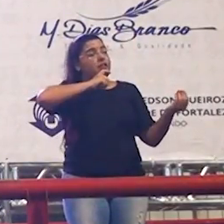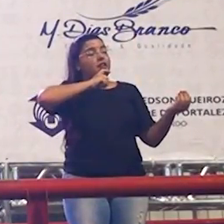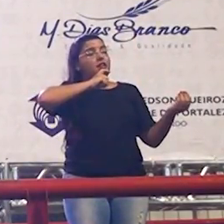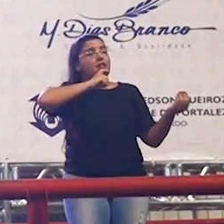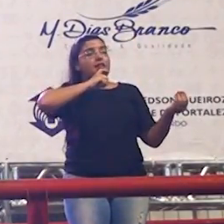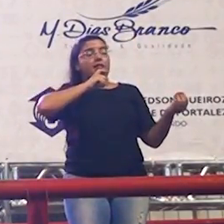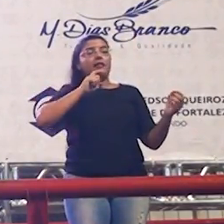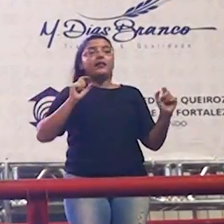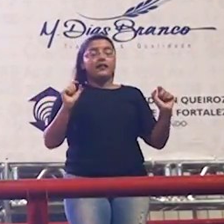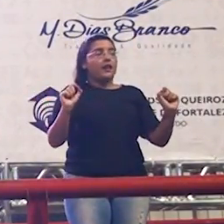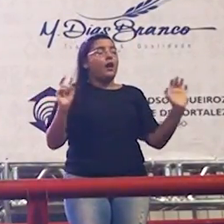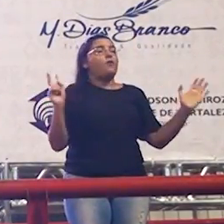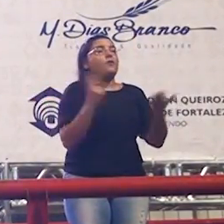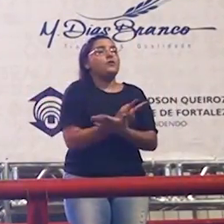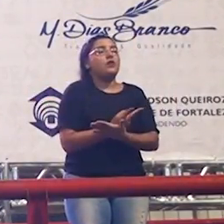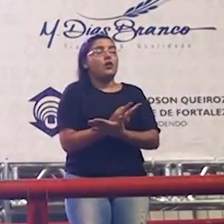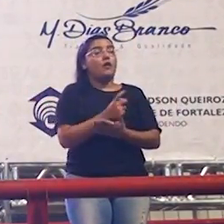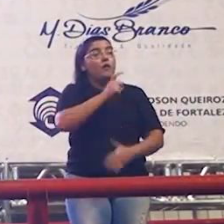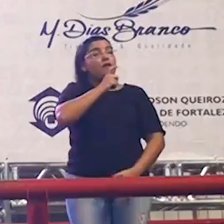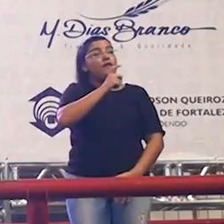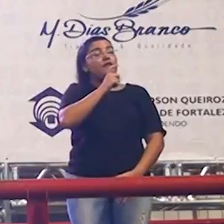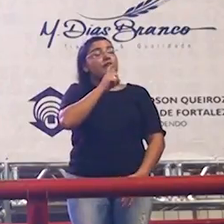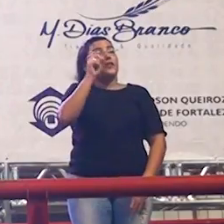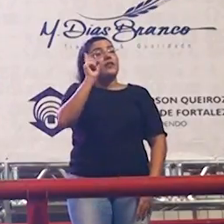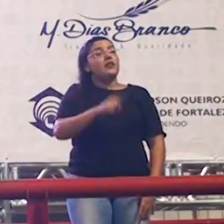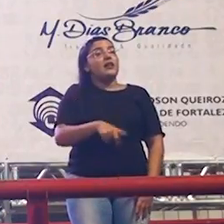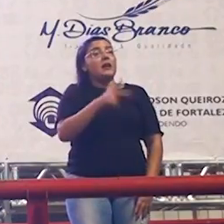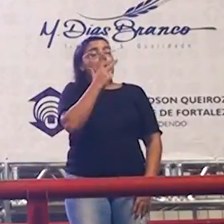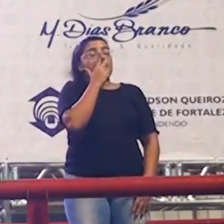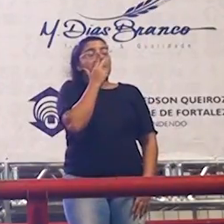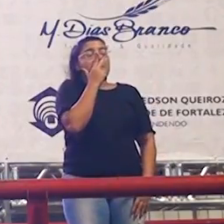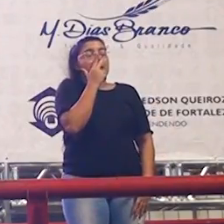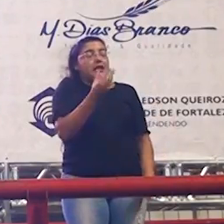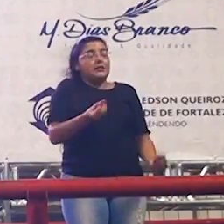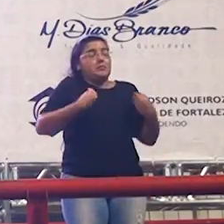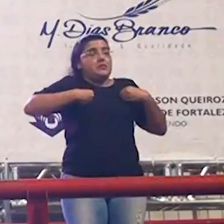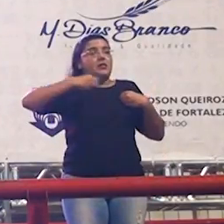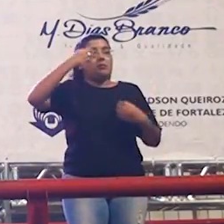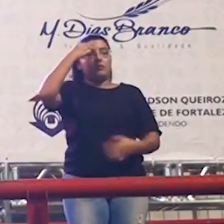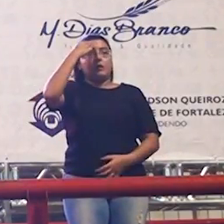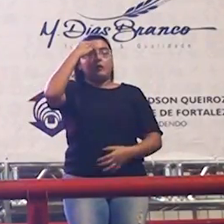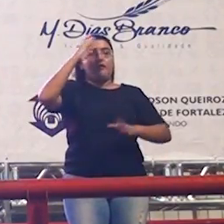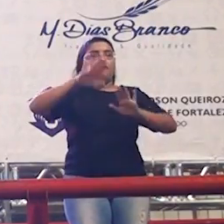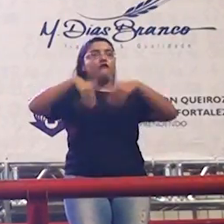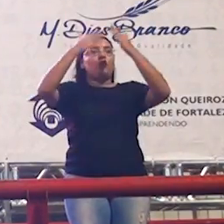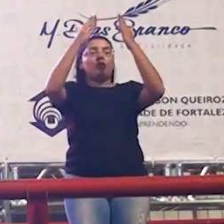excessivamente frias, o frio tornava o ser humano um débil mental, e débil mental não evolui.